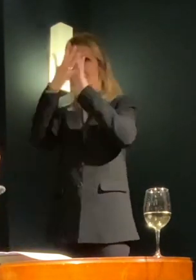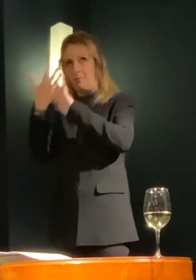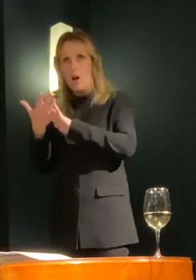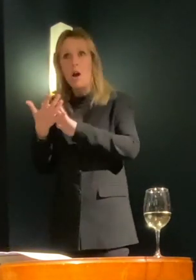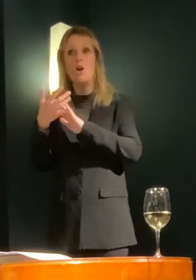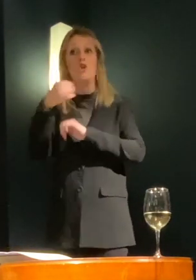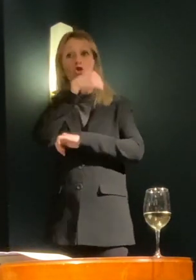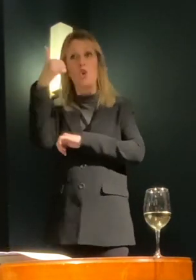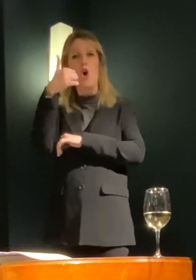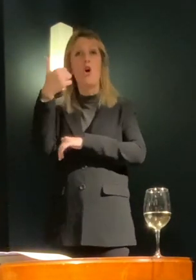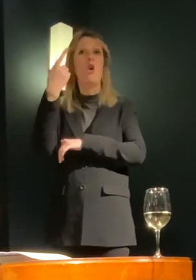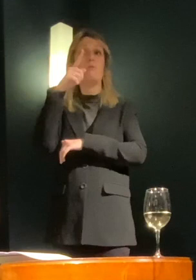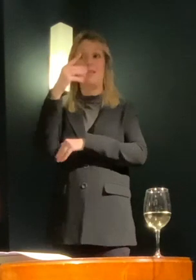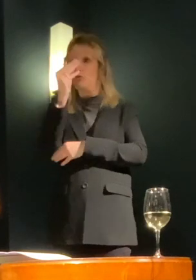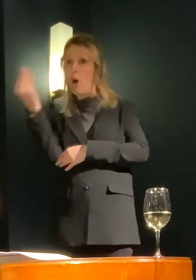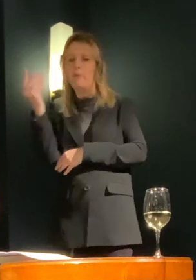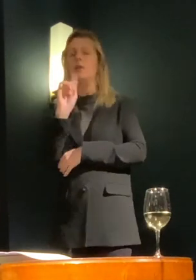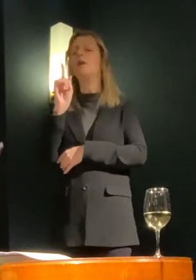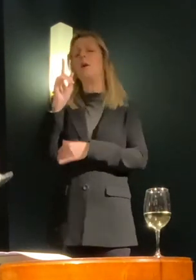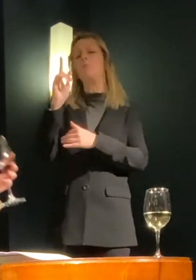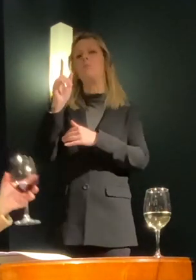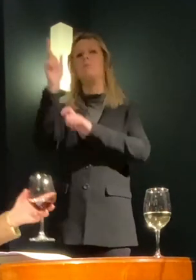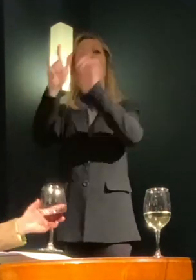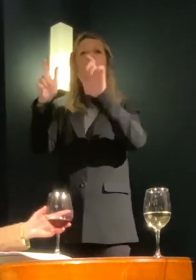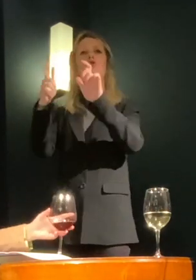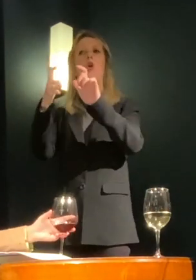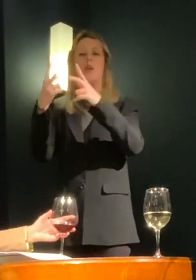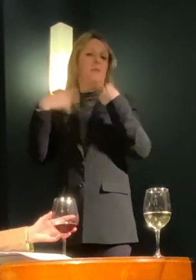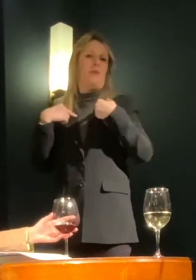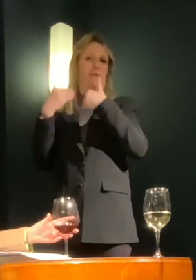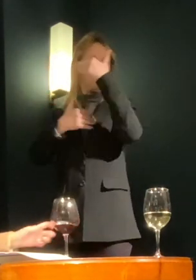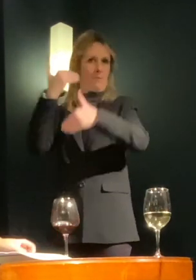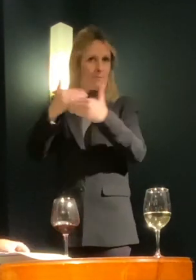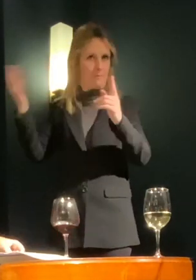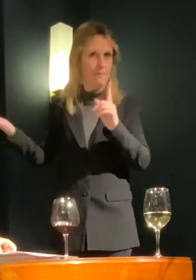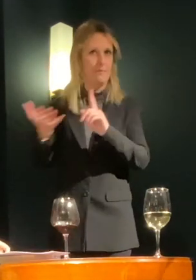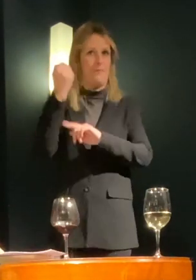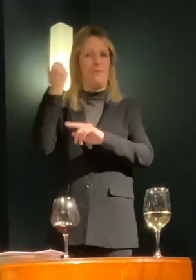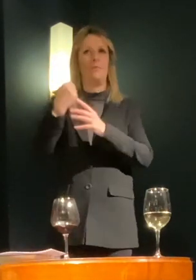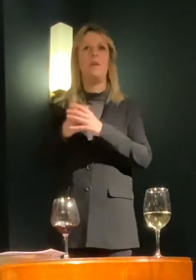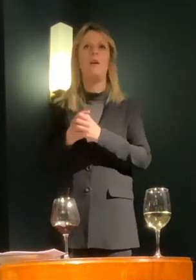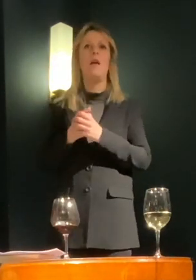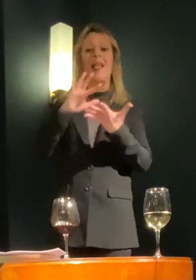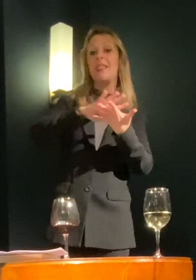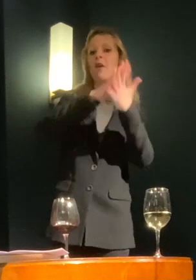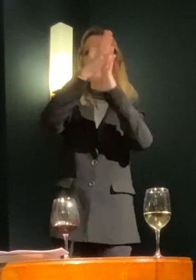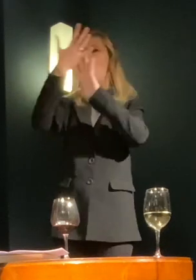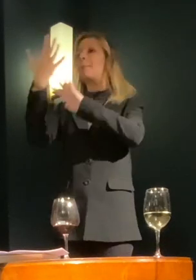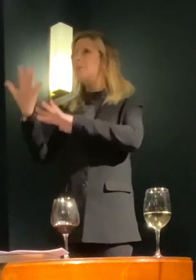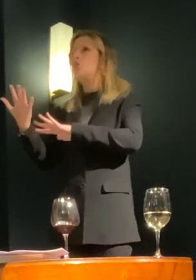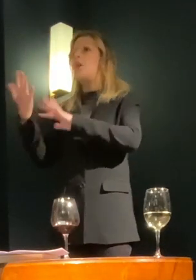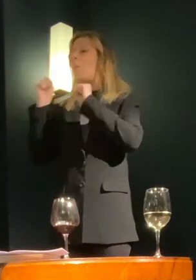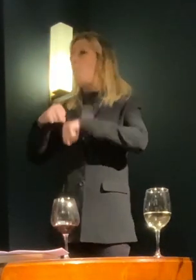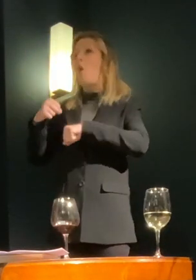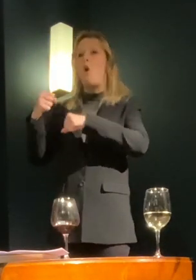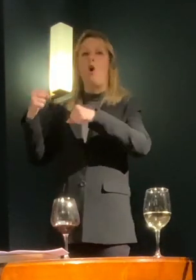che hanno, diciamo, sono sopravvissute, come dicevamo, all'adolescenza, perché la trasformazione è qualcosa che può avvenire in ogni momento,